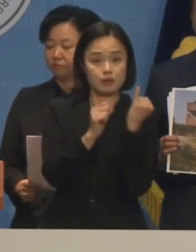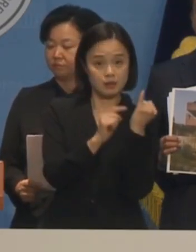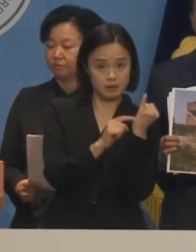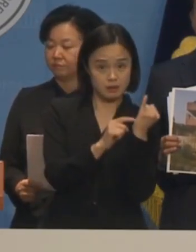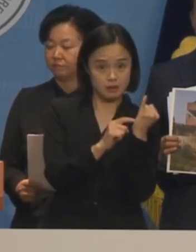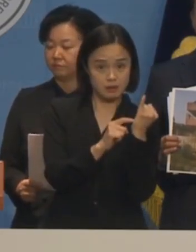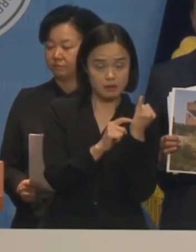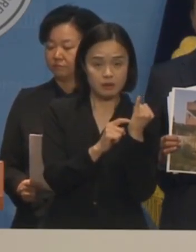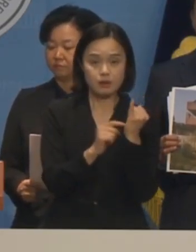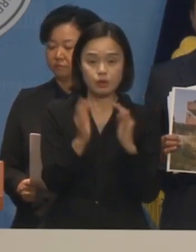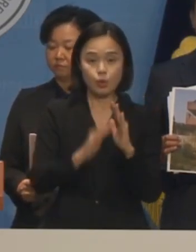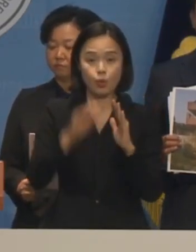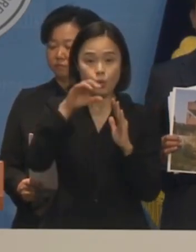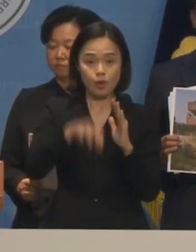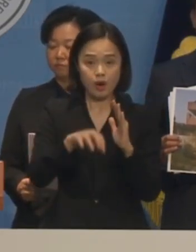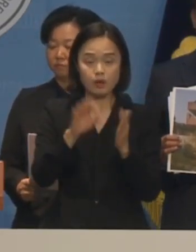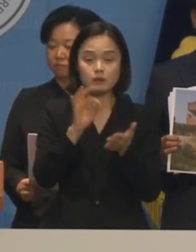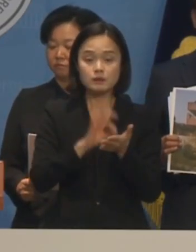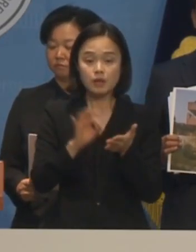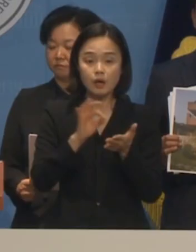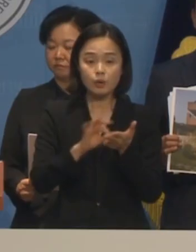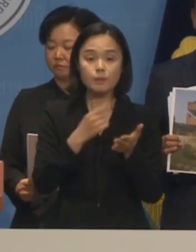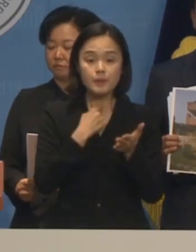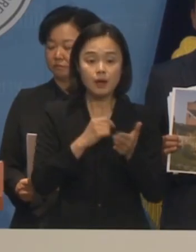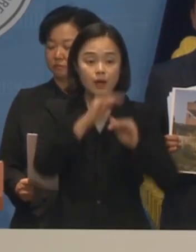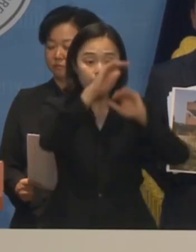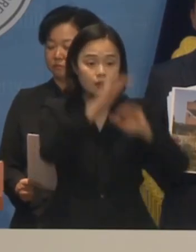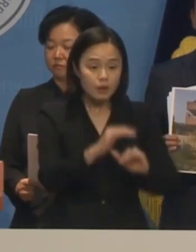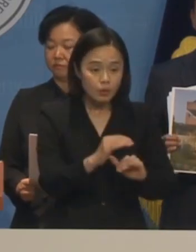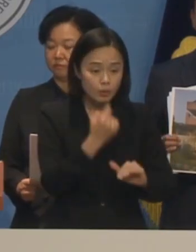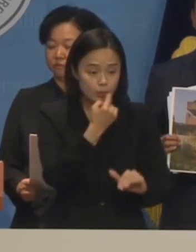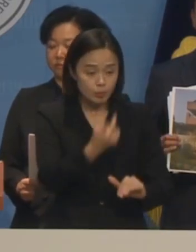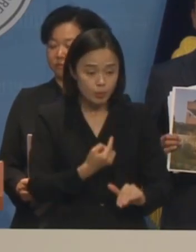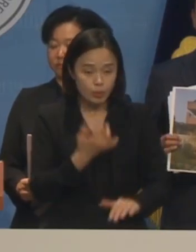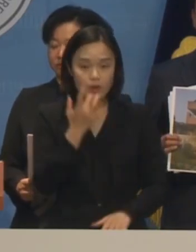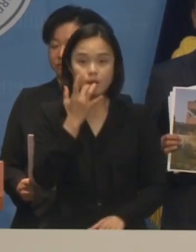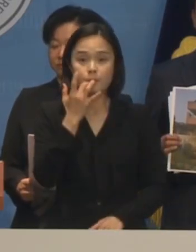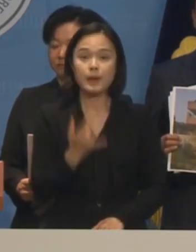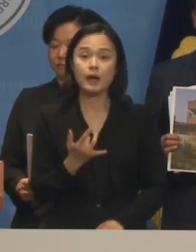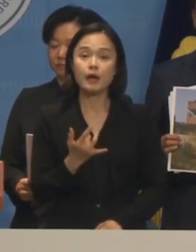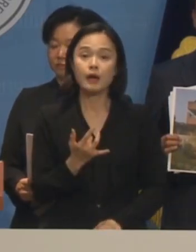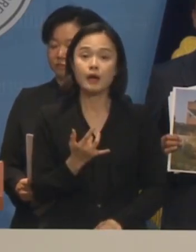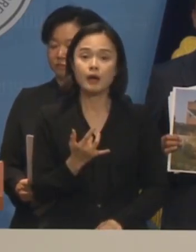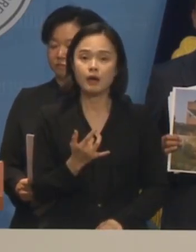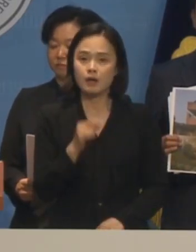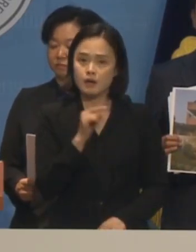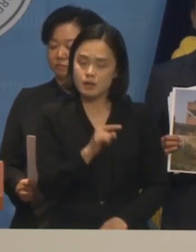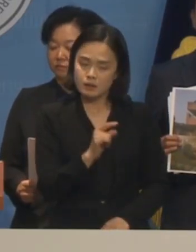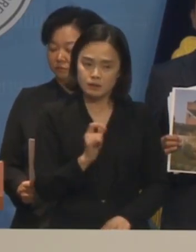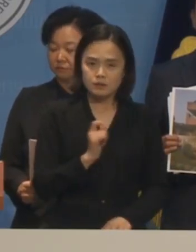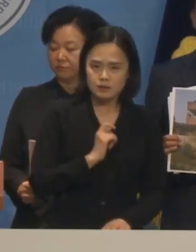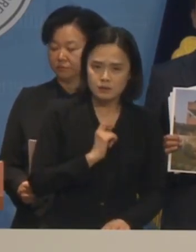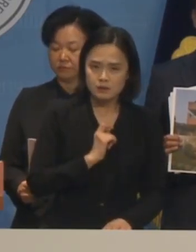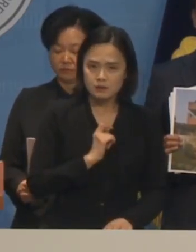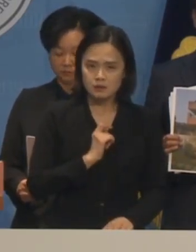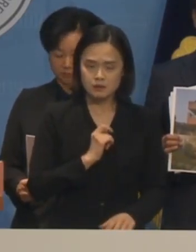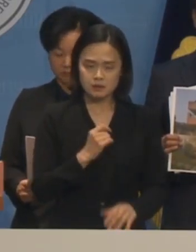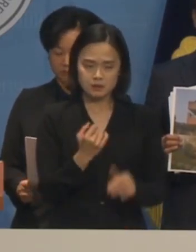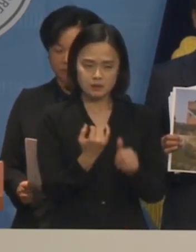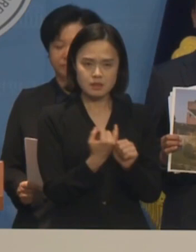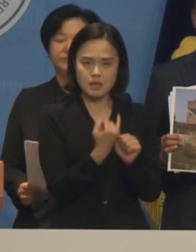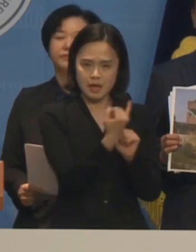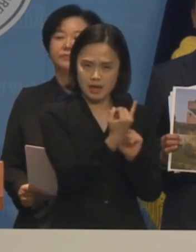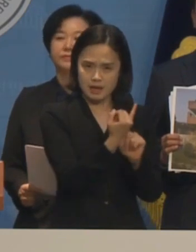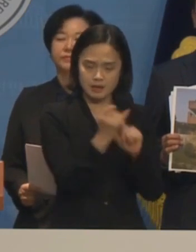보고에서 누락된 것은 사적 전용 의혹 또는 의회 허위보고 의혹을